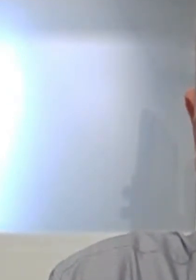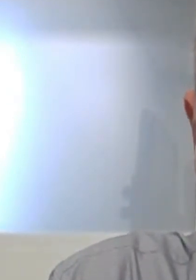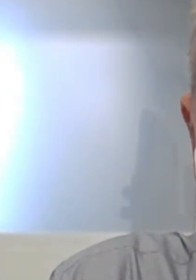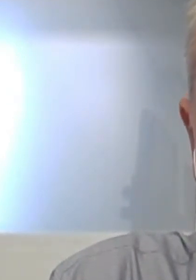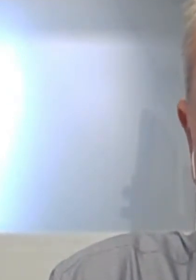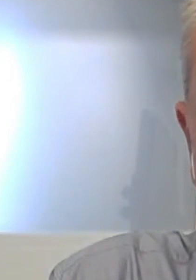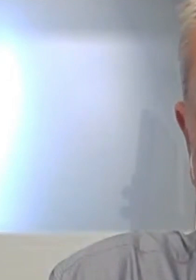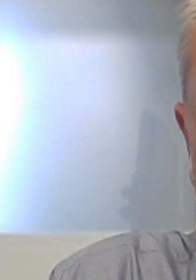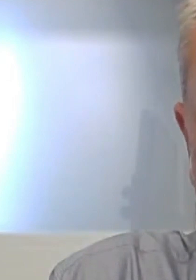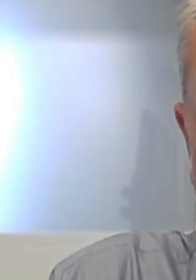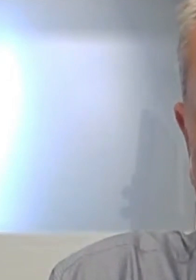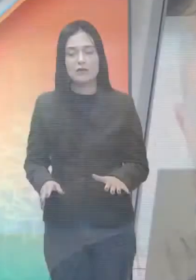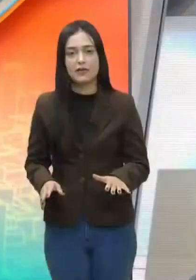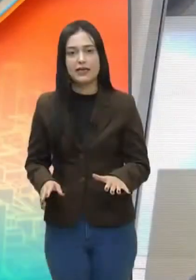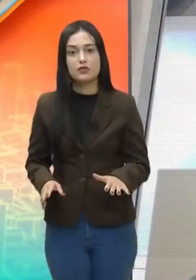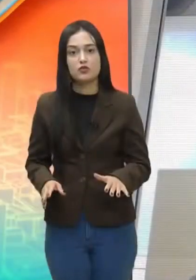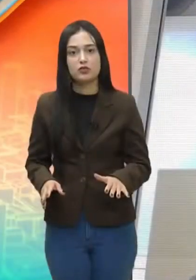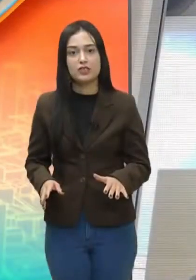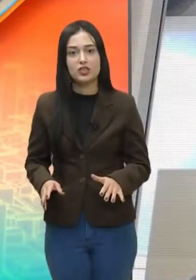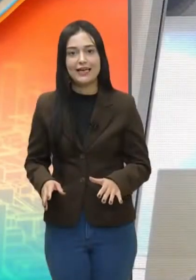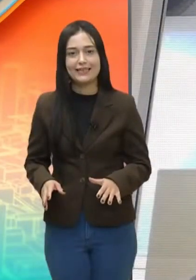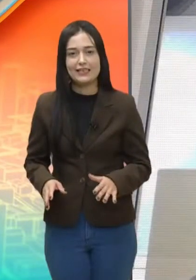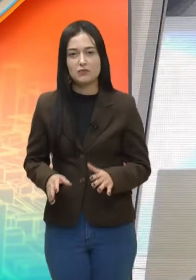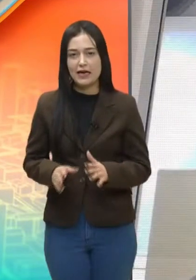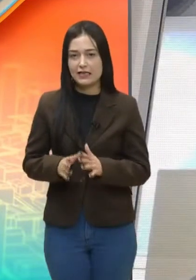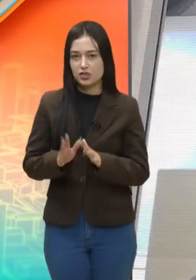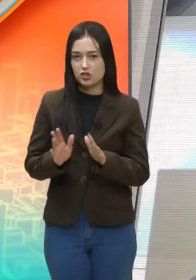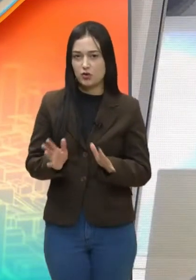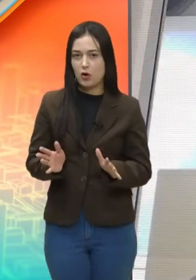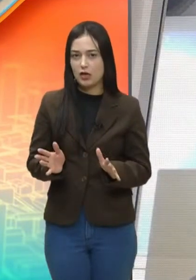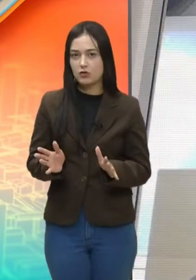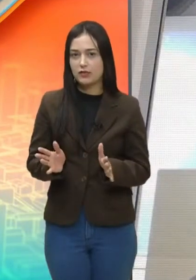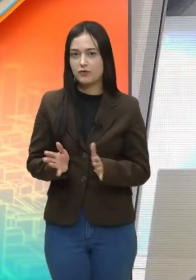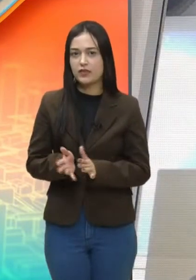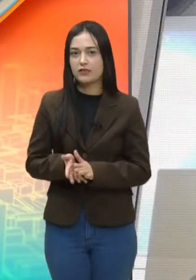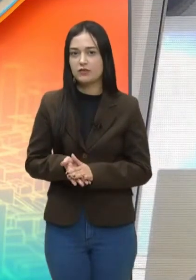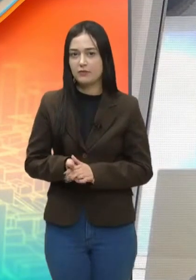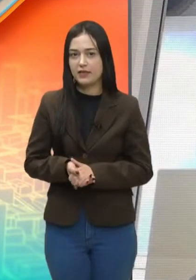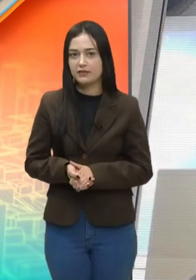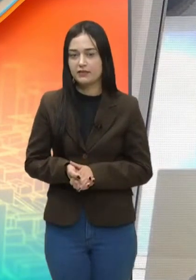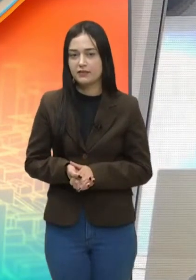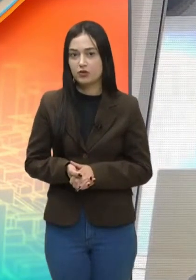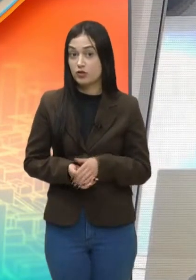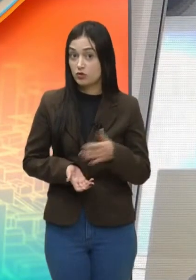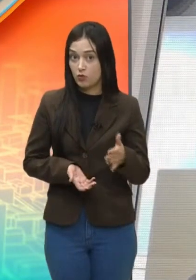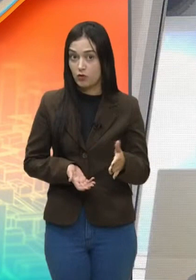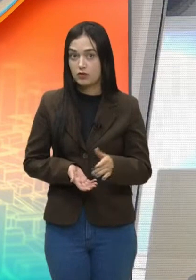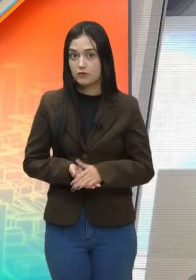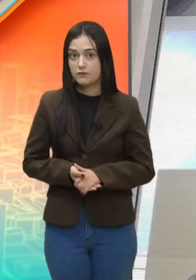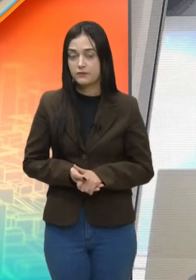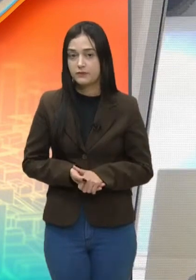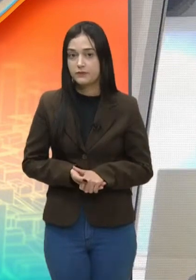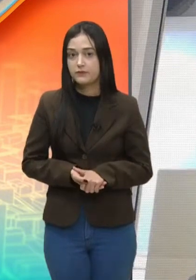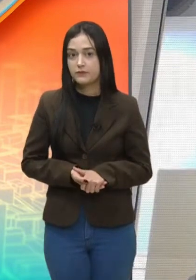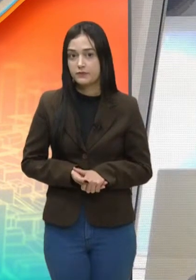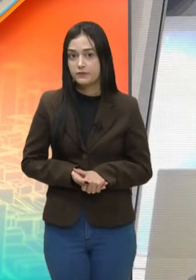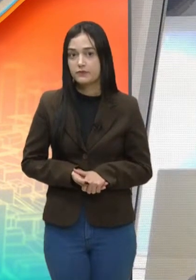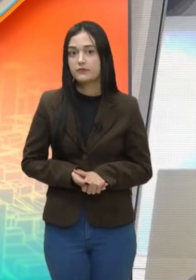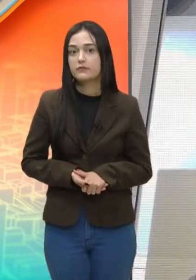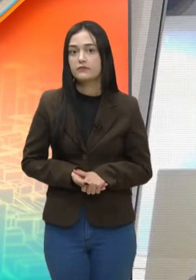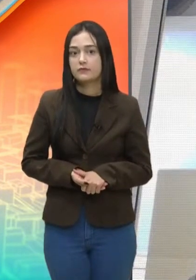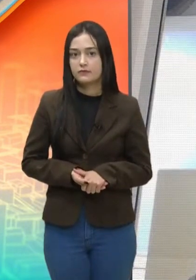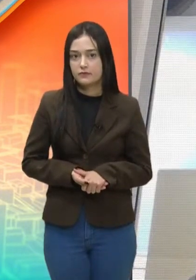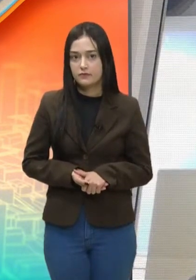casos. Esses produtos também ajudam a tirar aquelas marcas de óleo que ficam também, do esgoto?